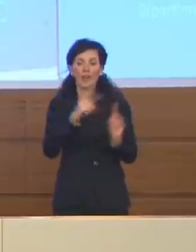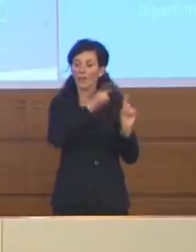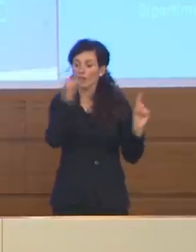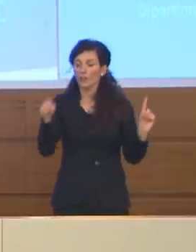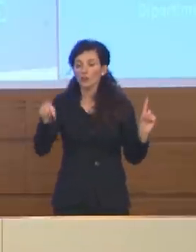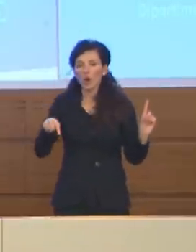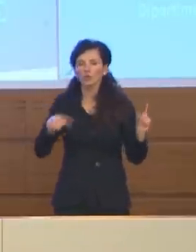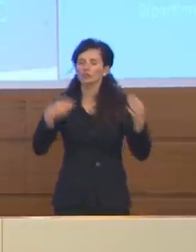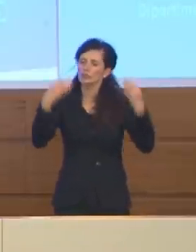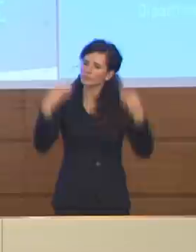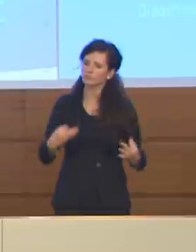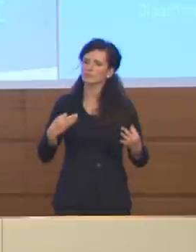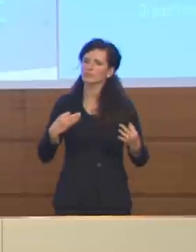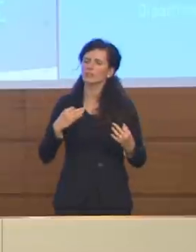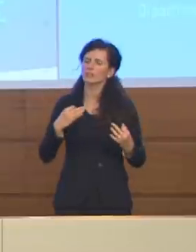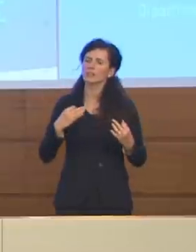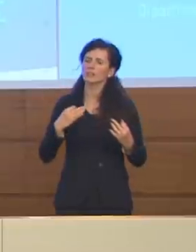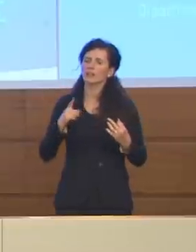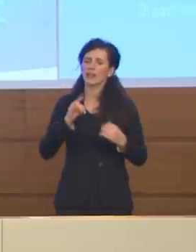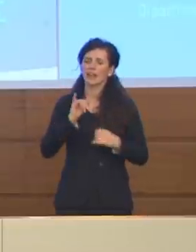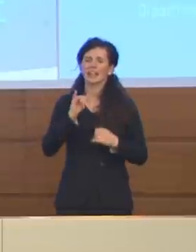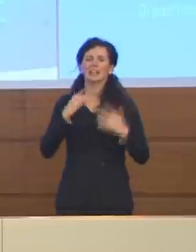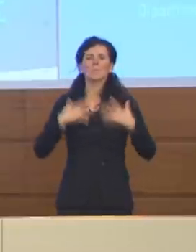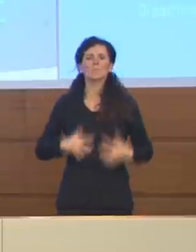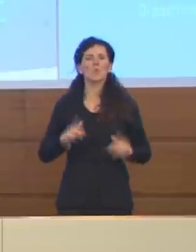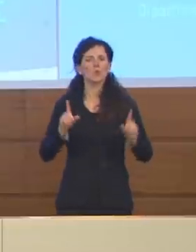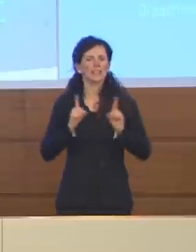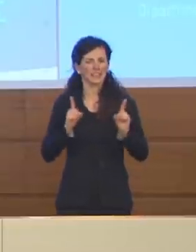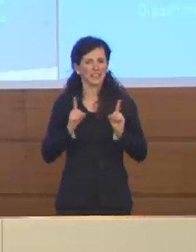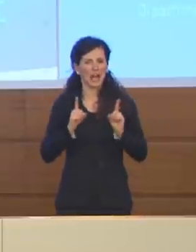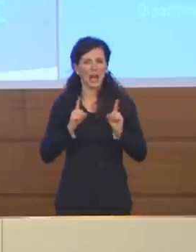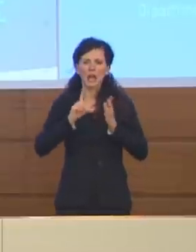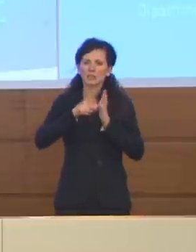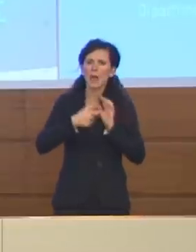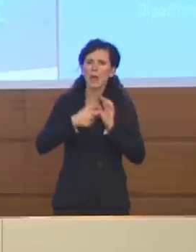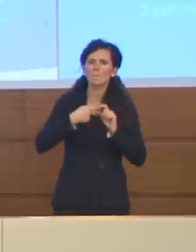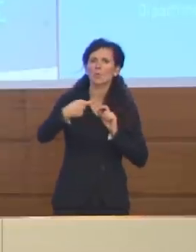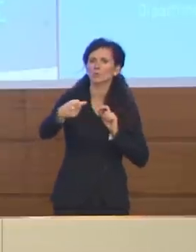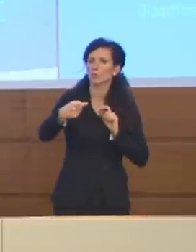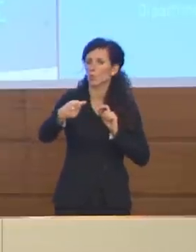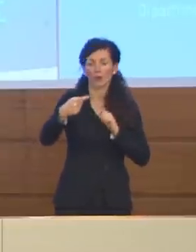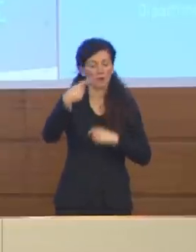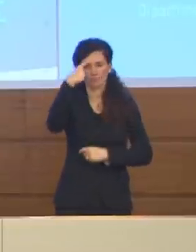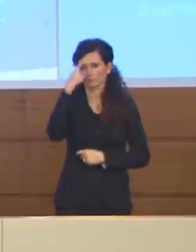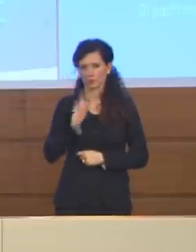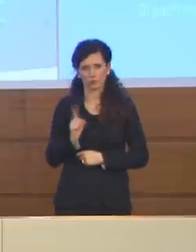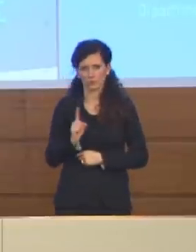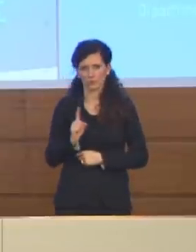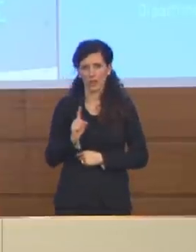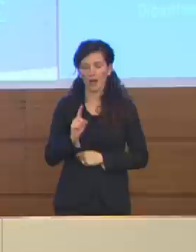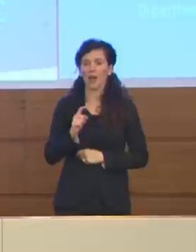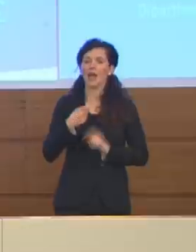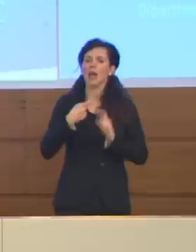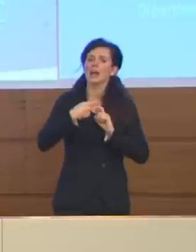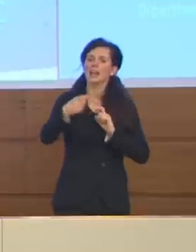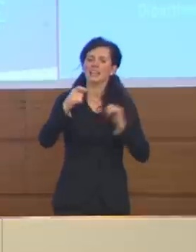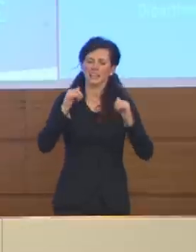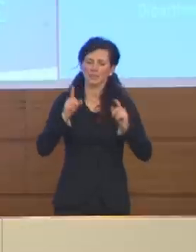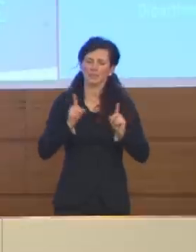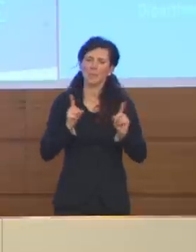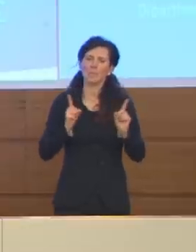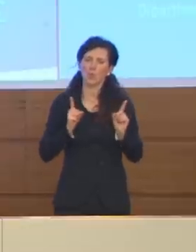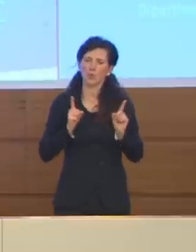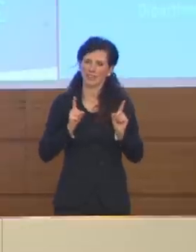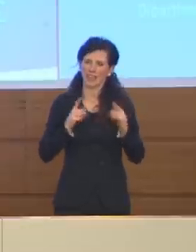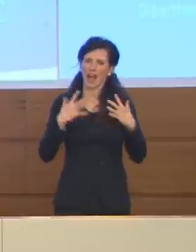su quanto dura l'immunità protettiva in soggetti che di fatto